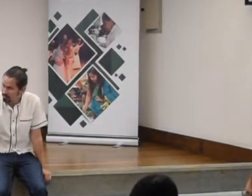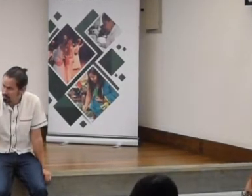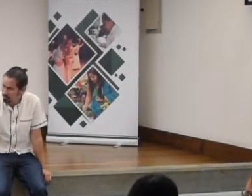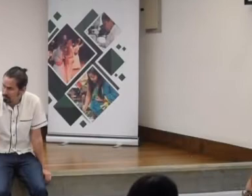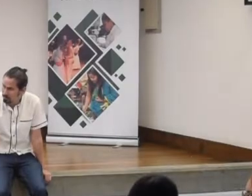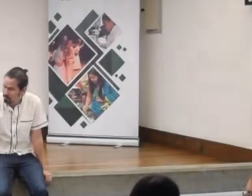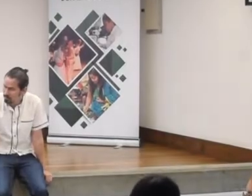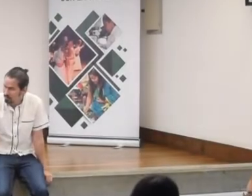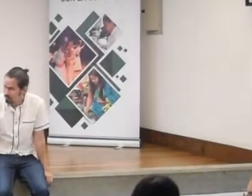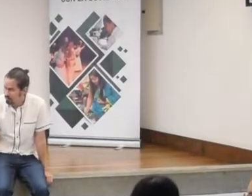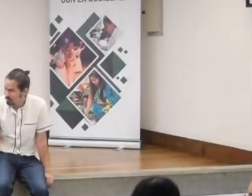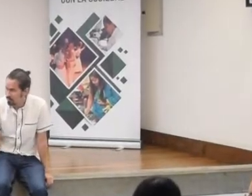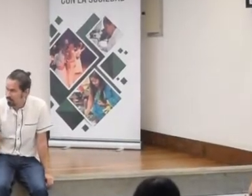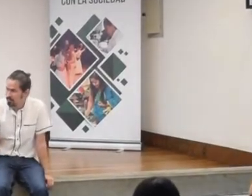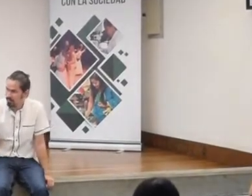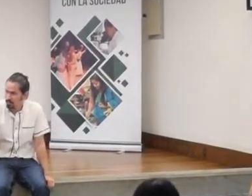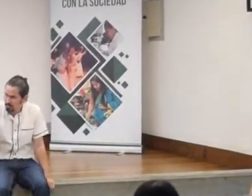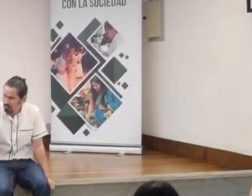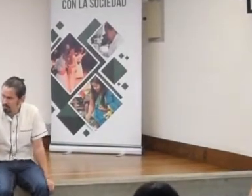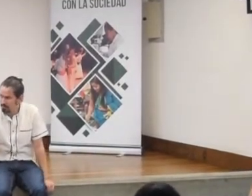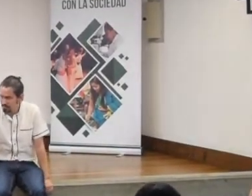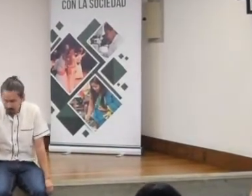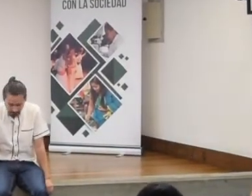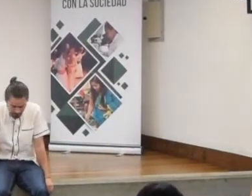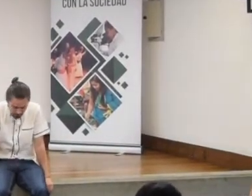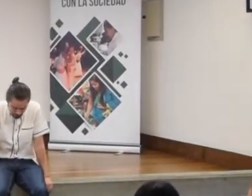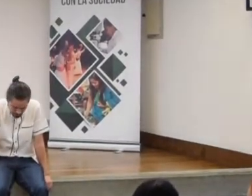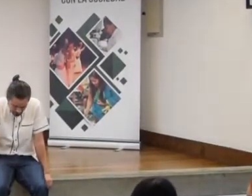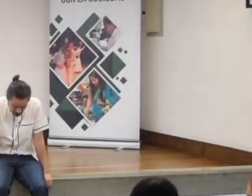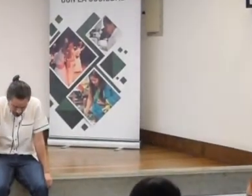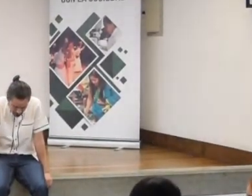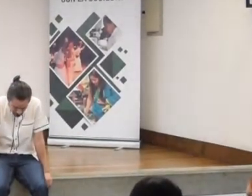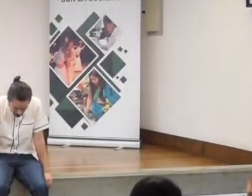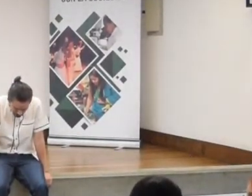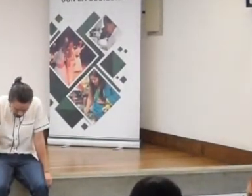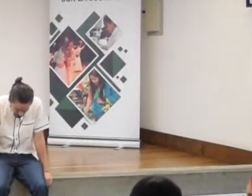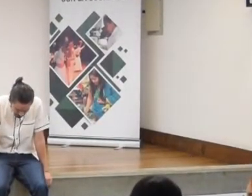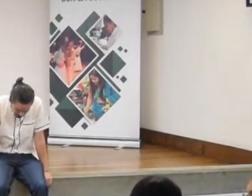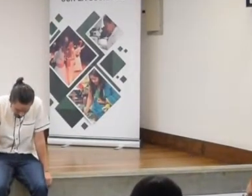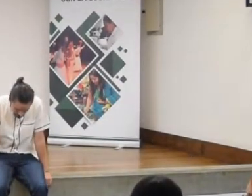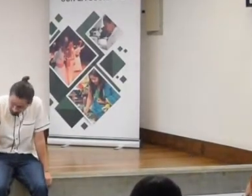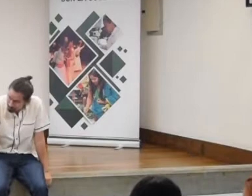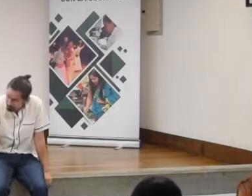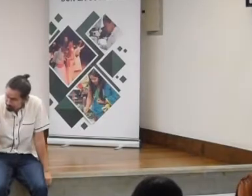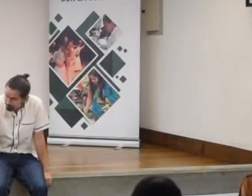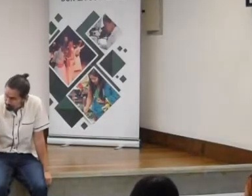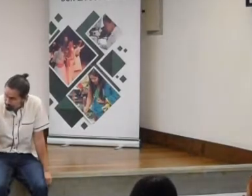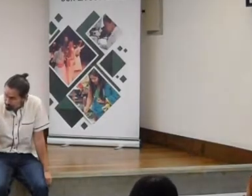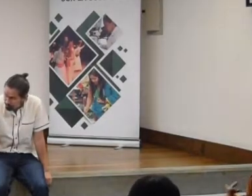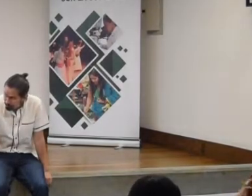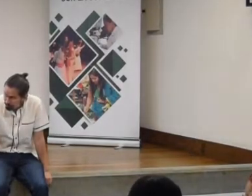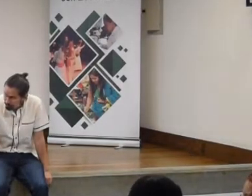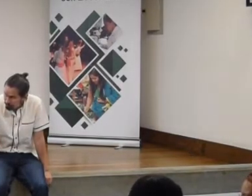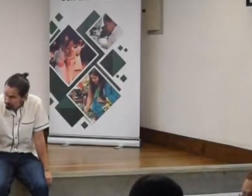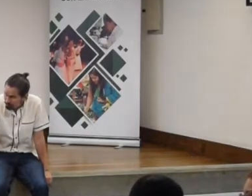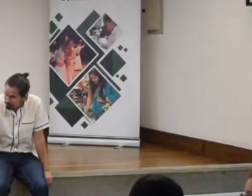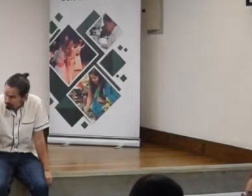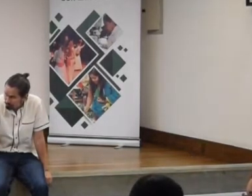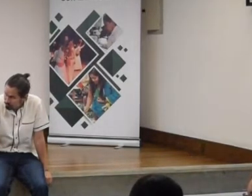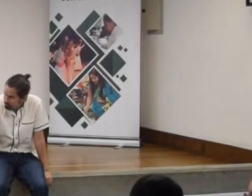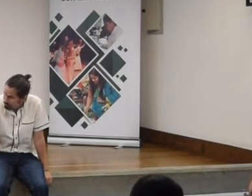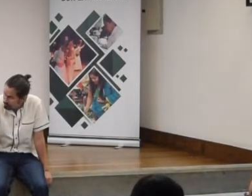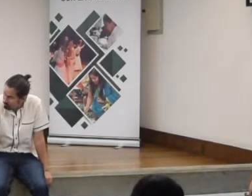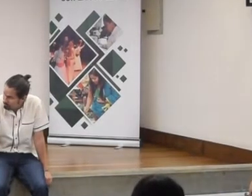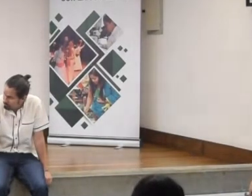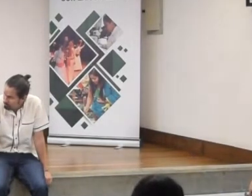Lidera comisión propia. Todas esas serían conceptuales. Exacto, esas 5 serían las conceptuales. Claro. Y luego ya organizamos las otras. Si quieren